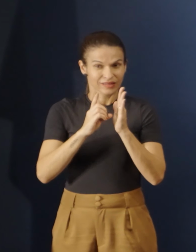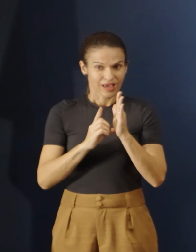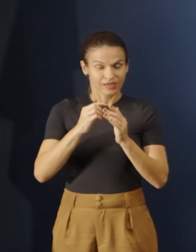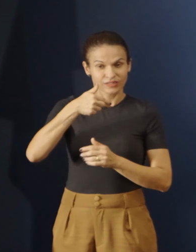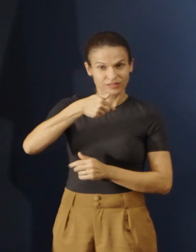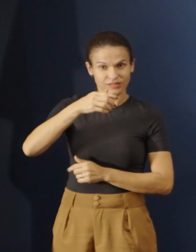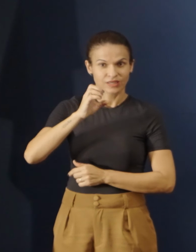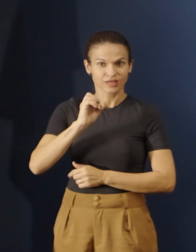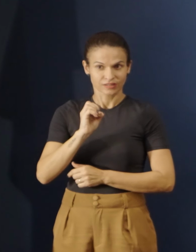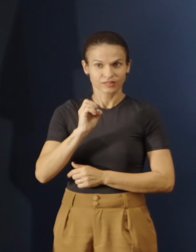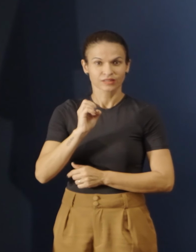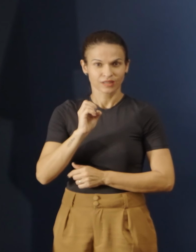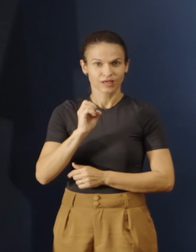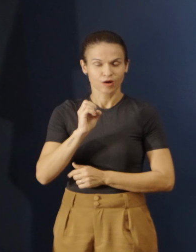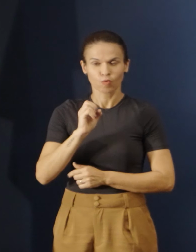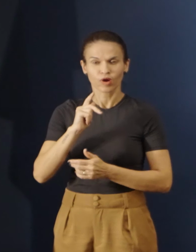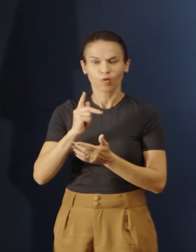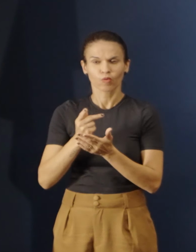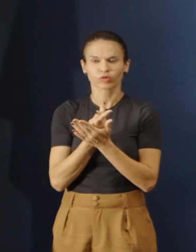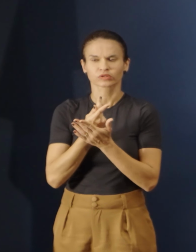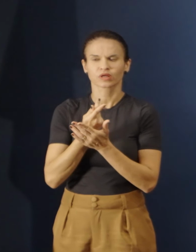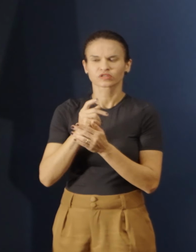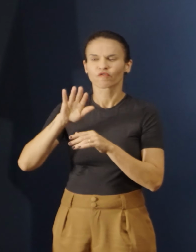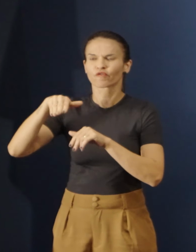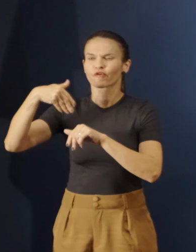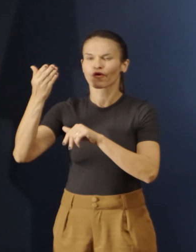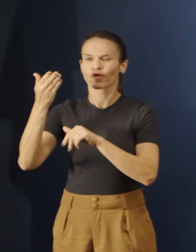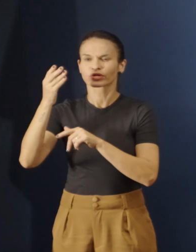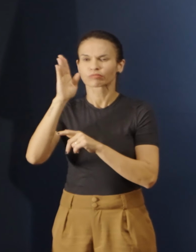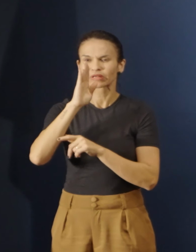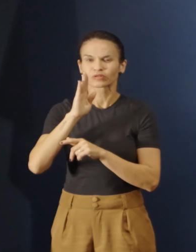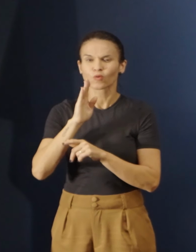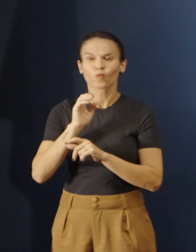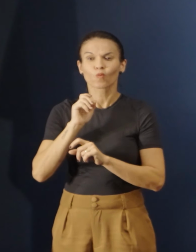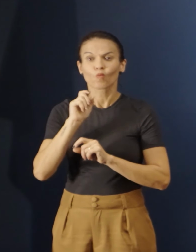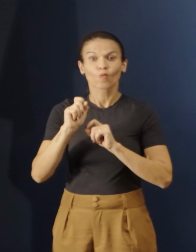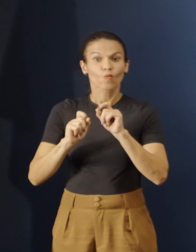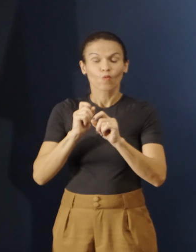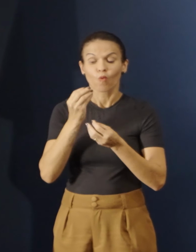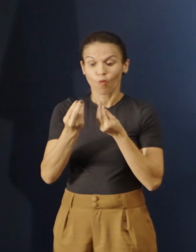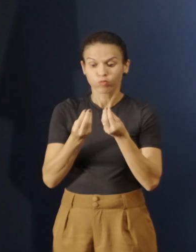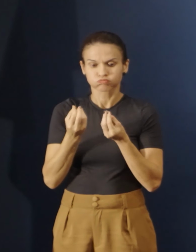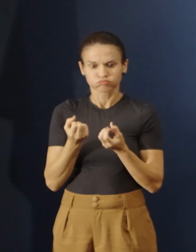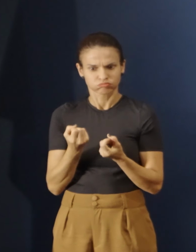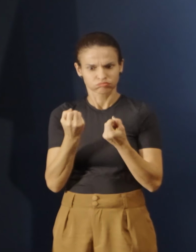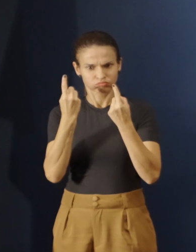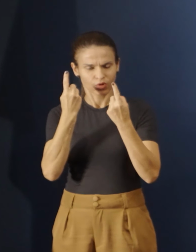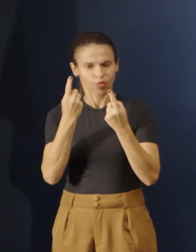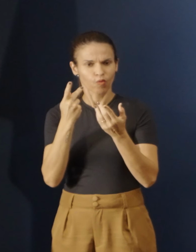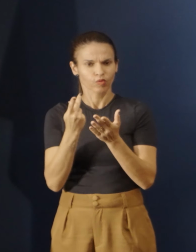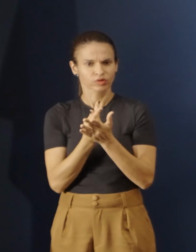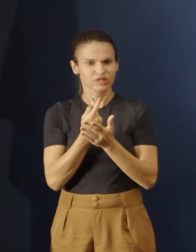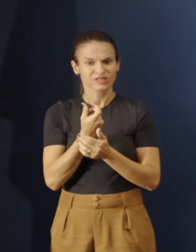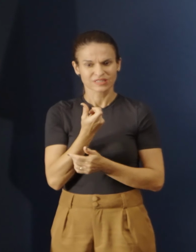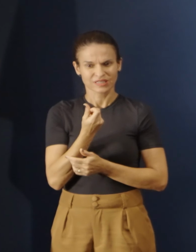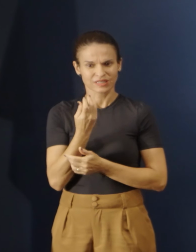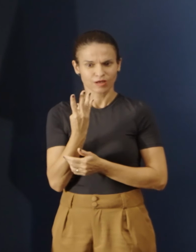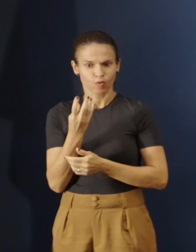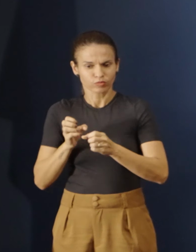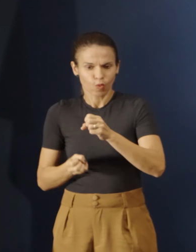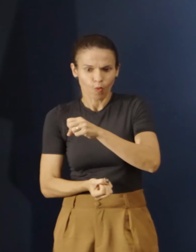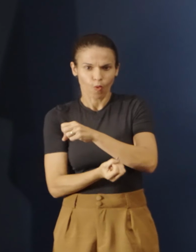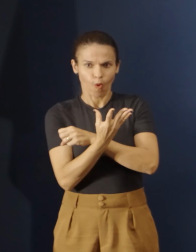70, a Anistia Internacional começa a enxergar a desgraça que estava acontecendo no Brasil e começa em 64 com um golpe, mas isso só começa